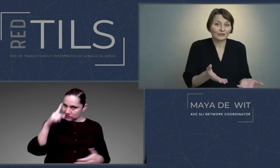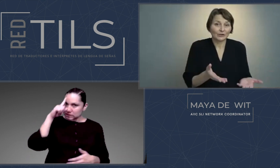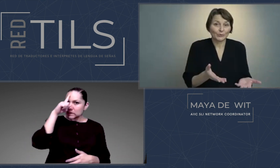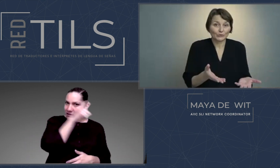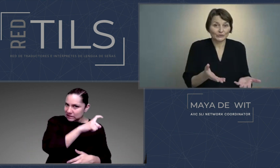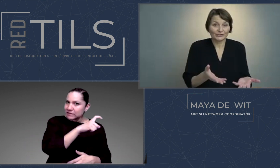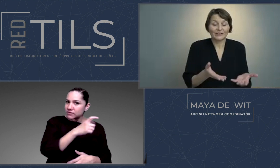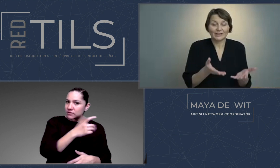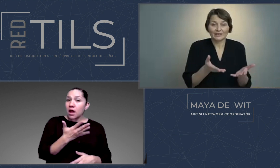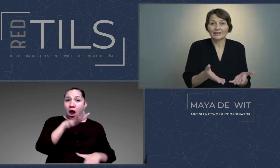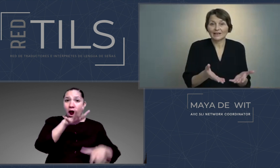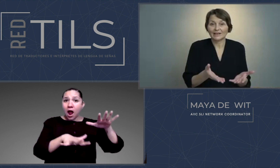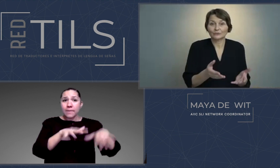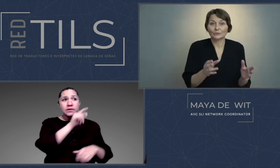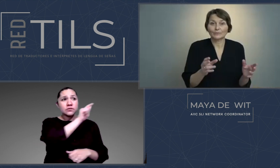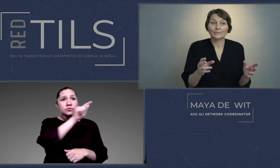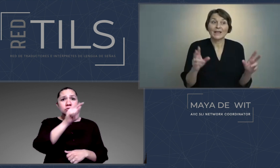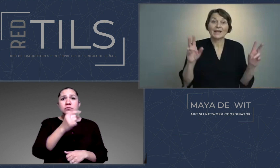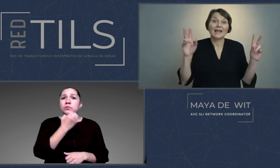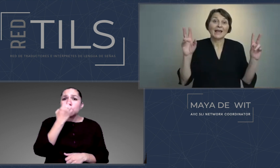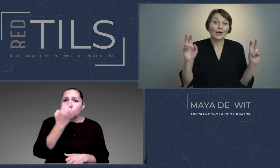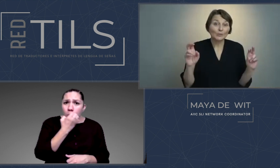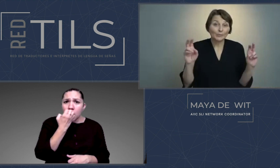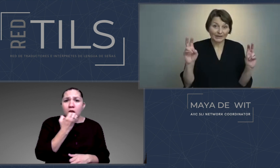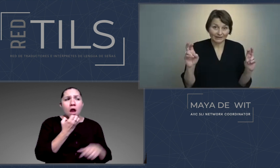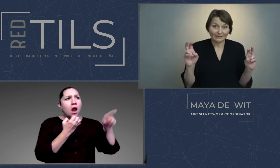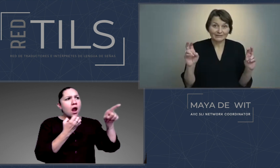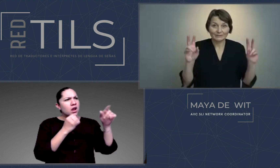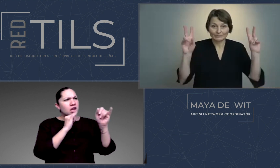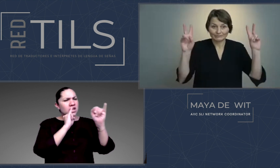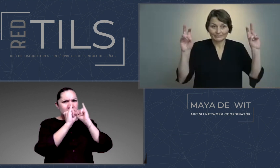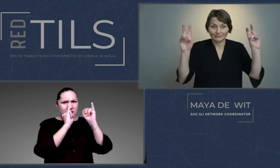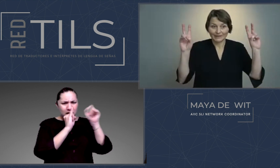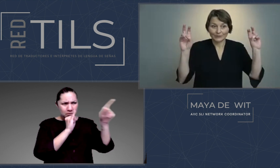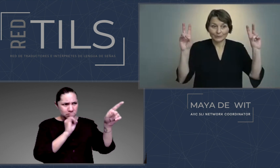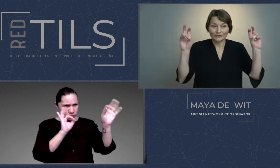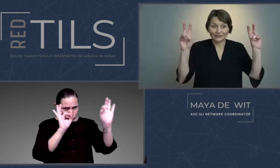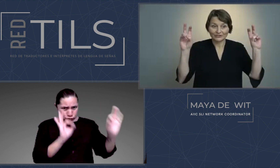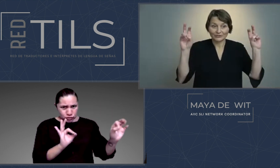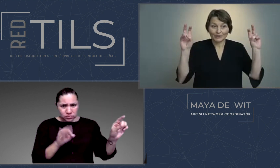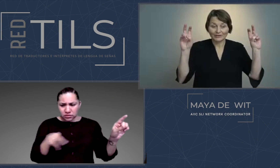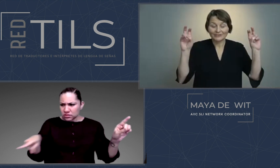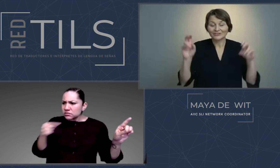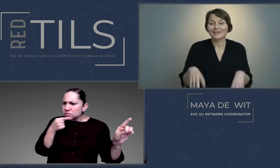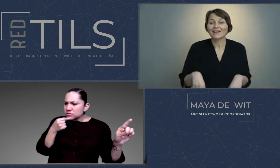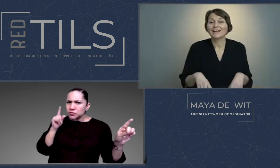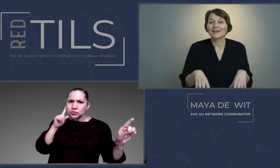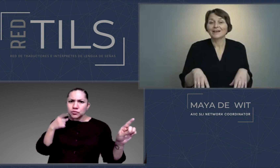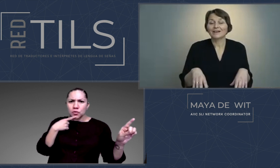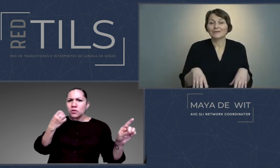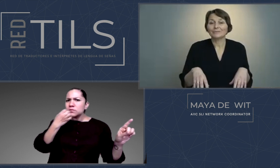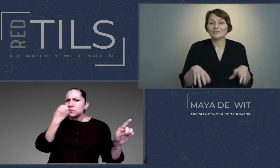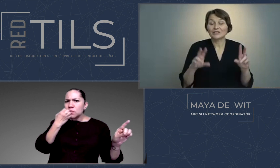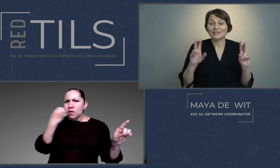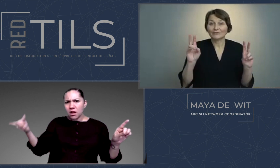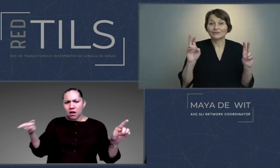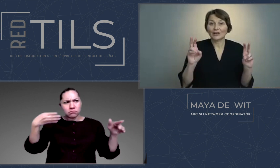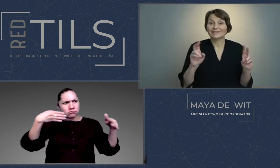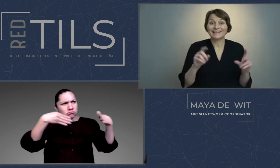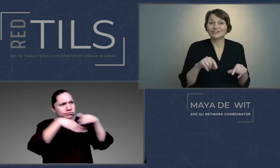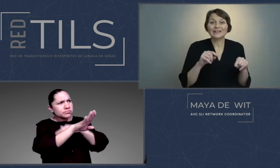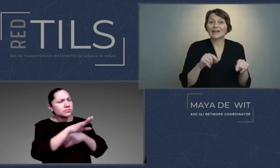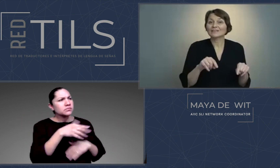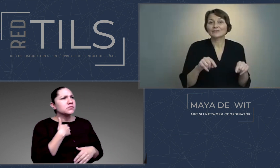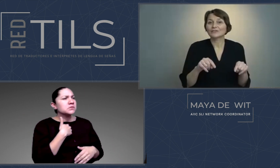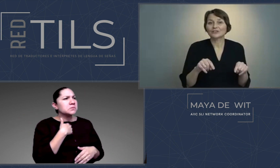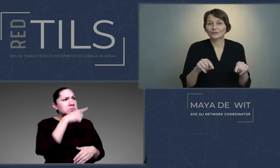niños sordos en el ambiente educativo. ¿Y ahí qué hace? ¿Qué pasa con el niño sordo? ¿Se sienta ahí a escuchar o hay una persona ahí que